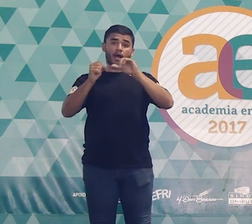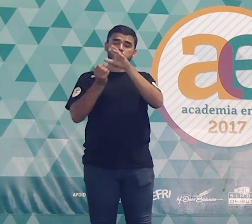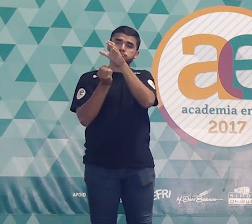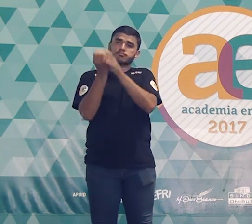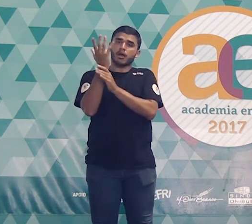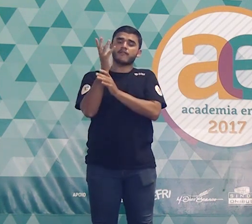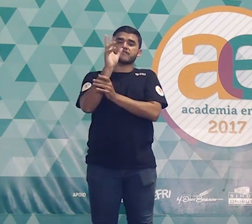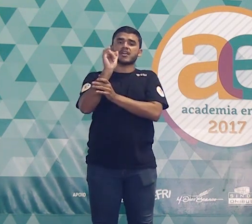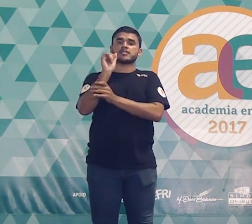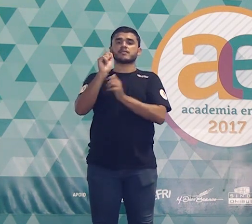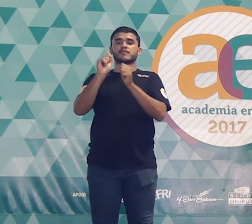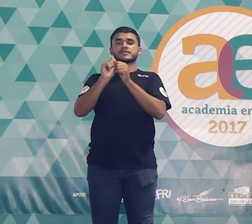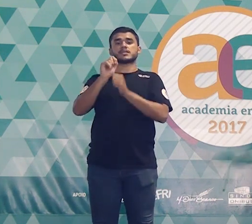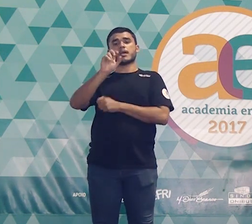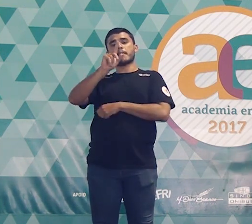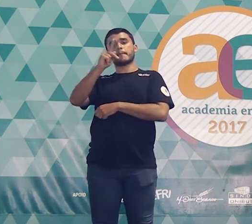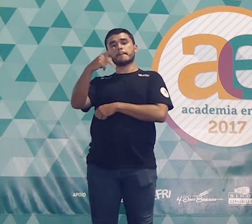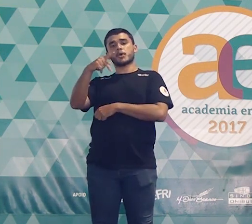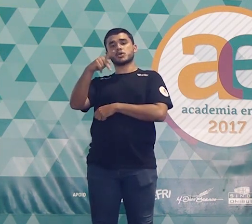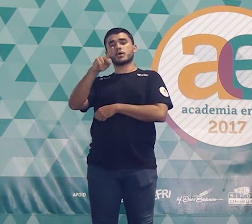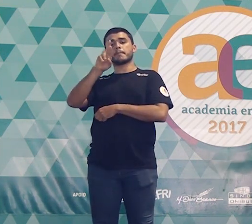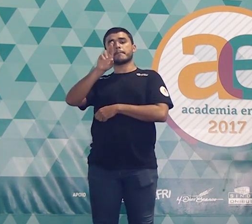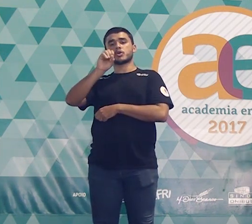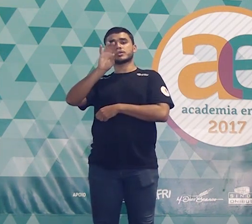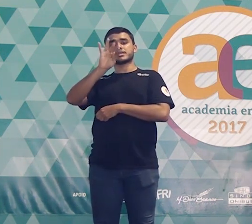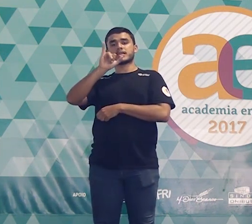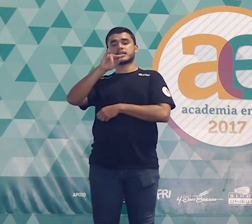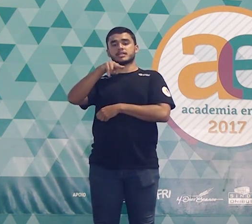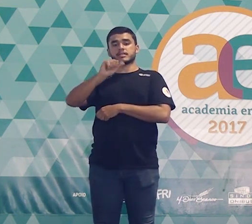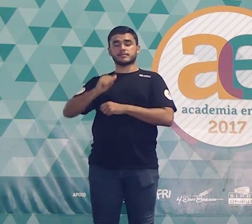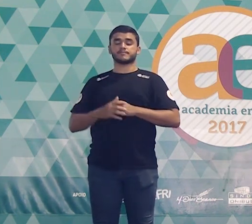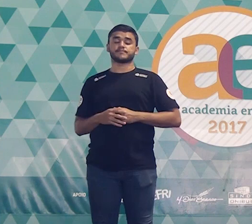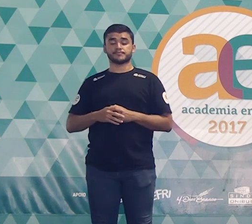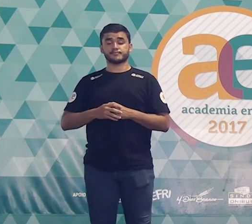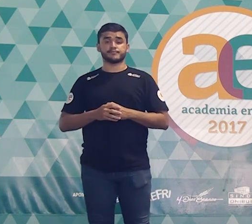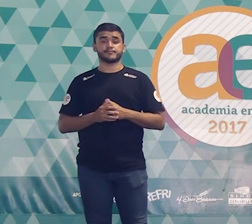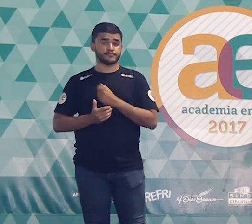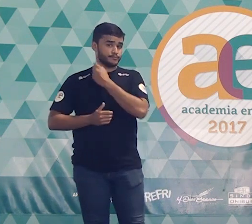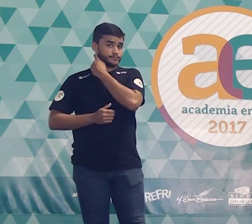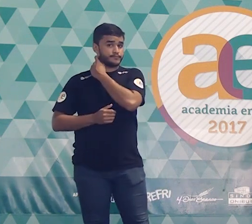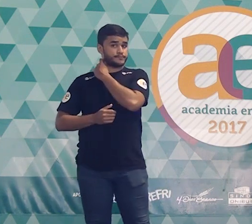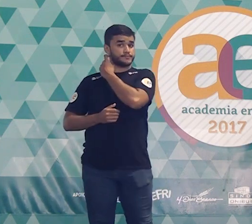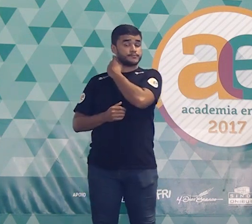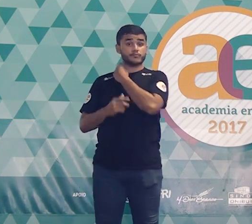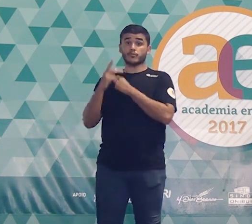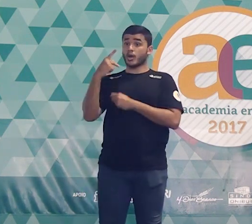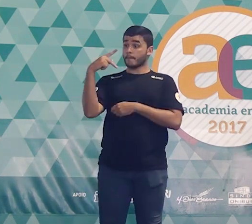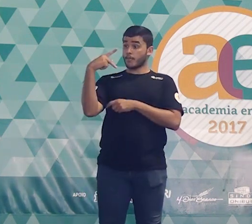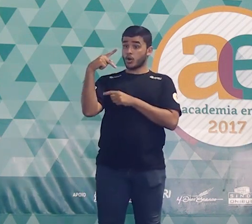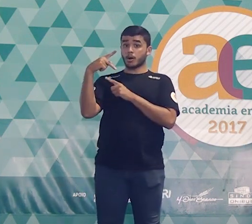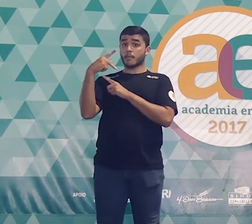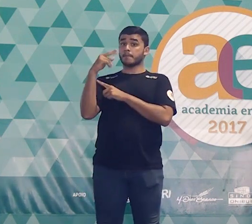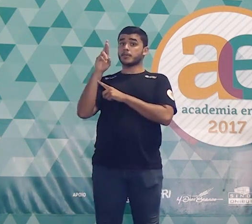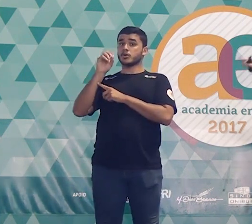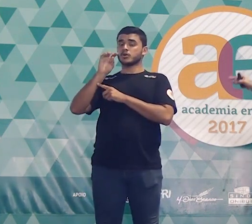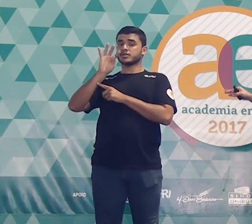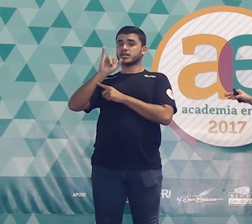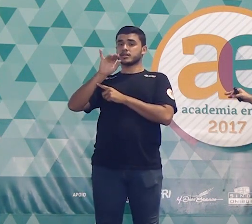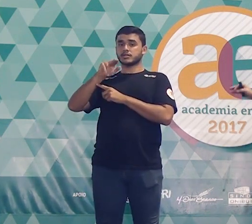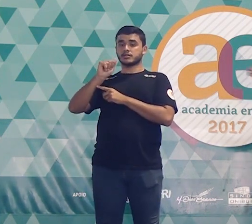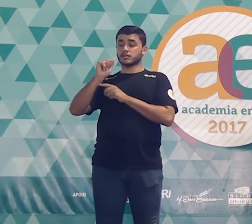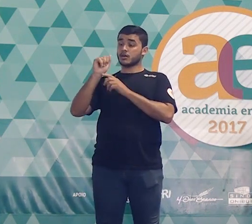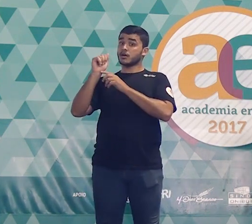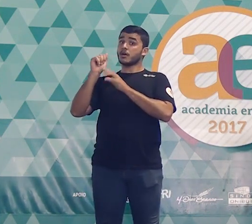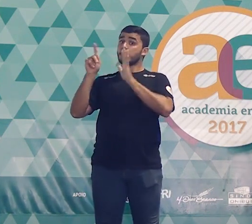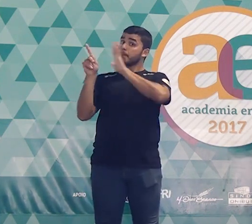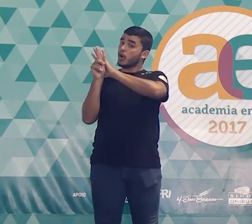membrana, ele é responsável pela síntese de proteína. Rodrigo, qual é a diferença entre uma proteína que é feita fora do